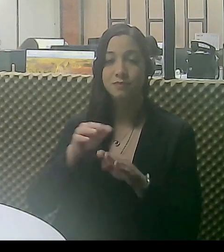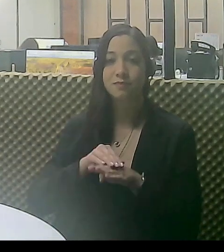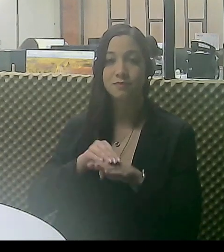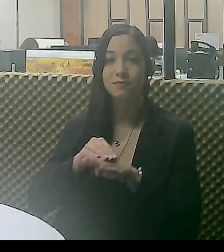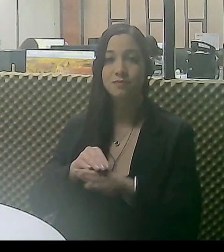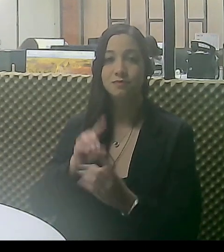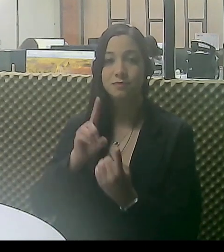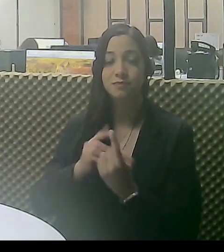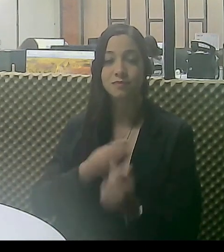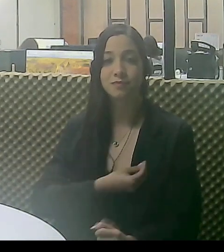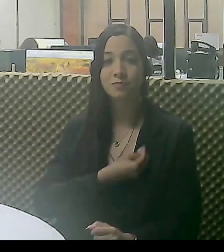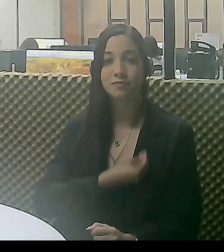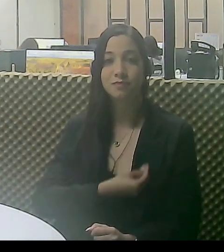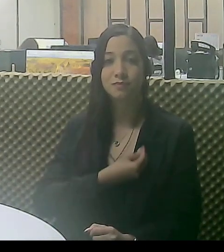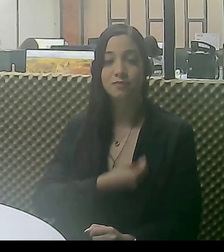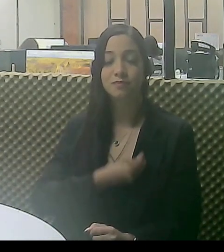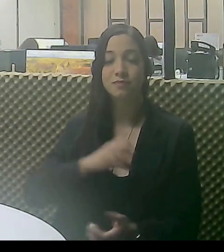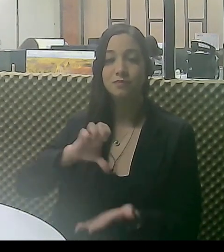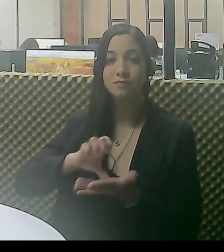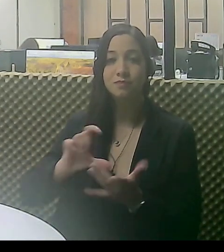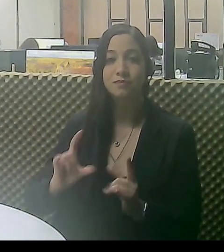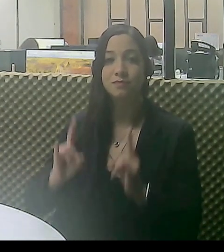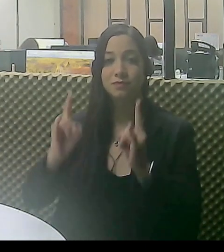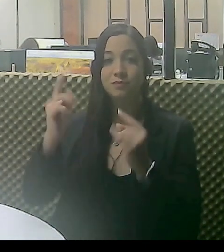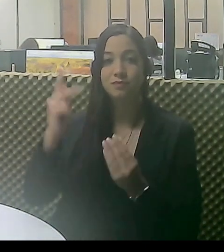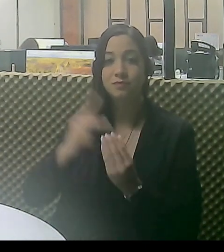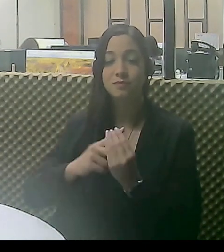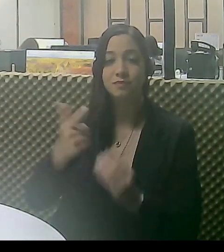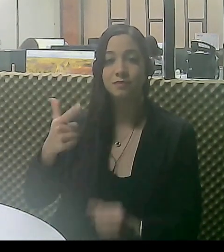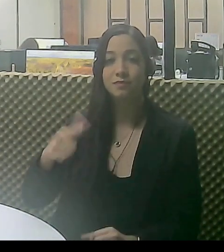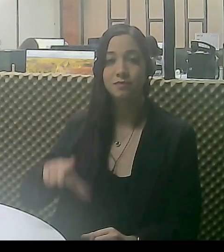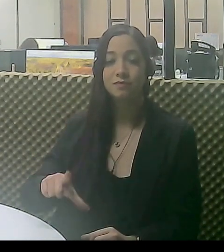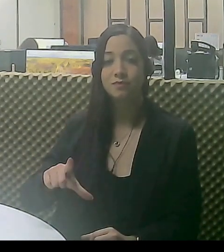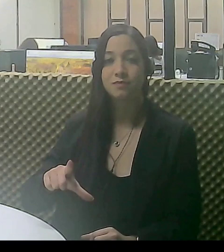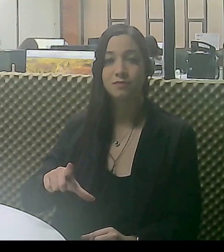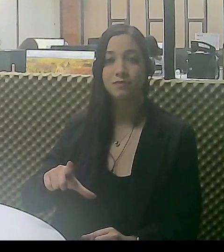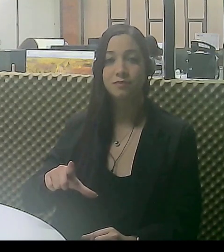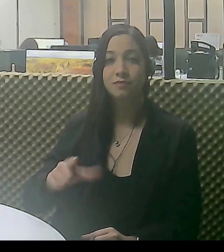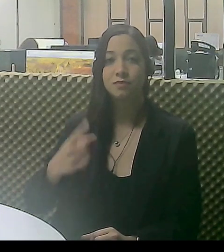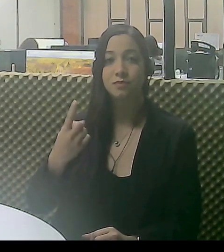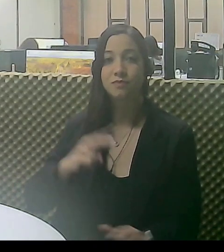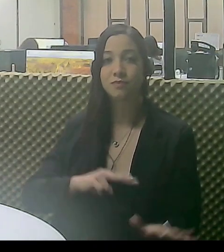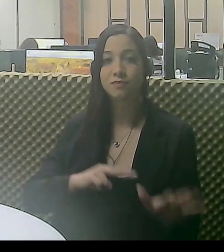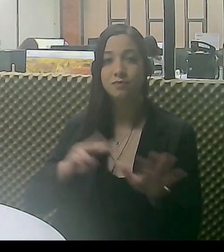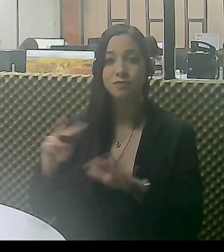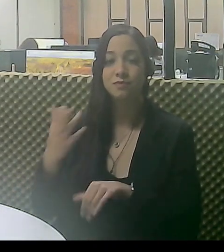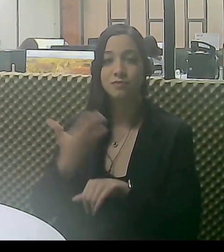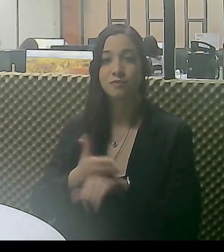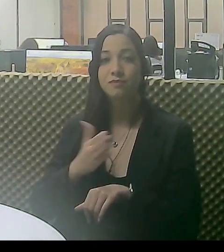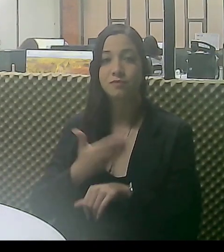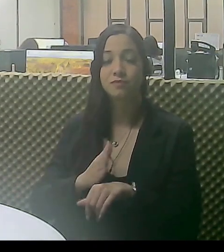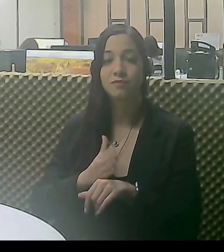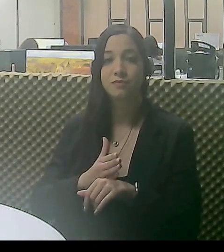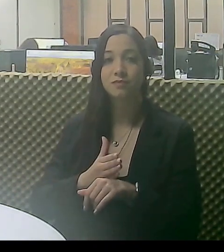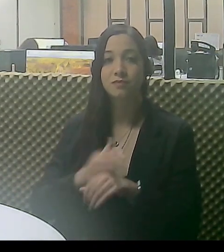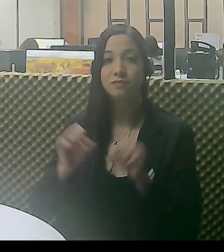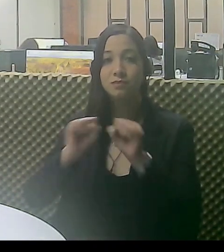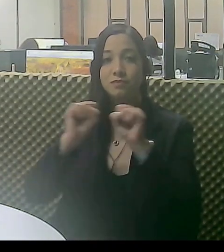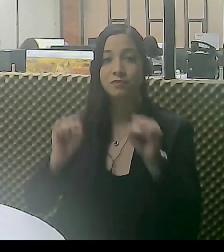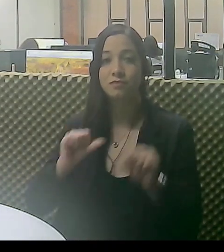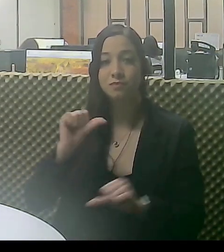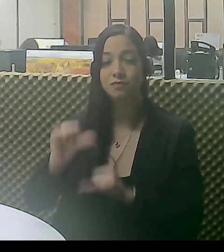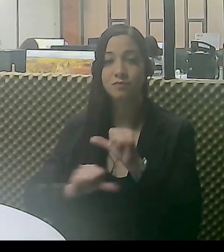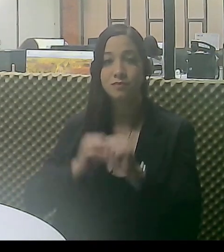atendimentos presenciais na sede do Procon Uberlândia estão de volta. Após uma semana de treinamentos para a troca de sistema,